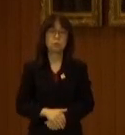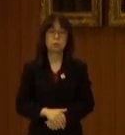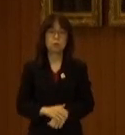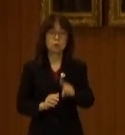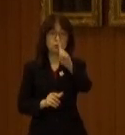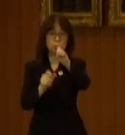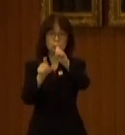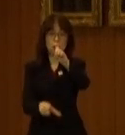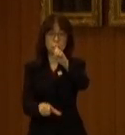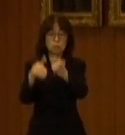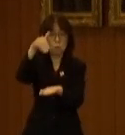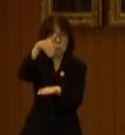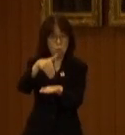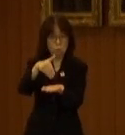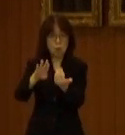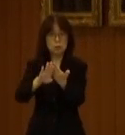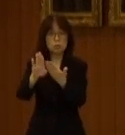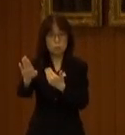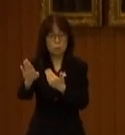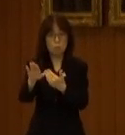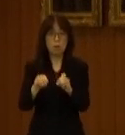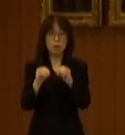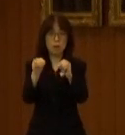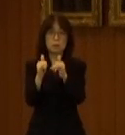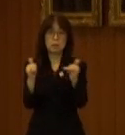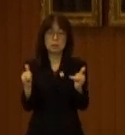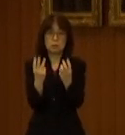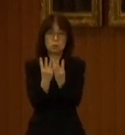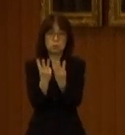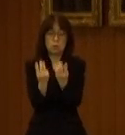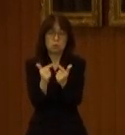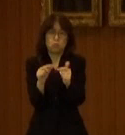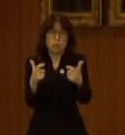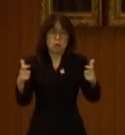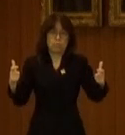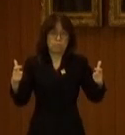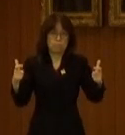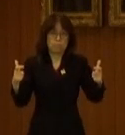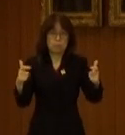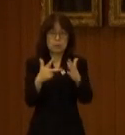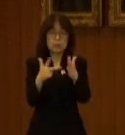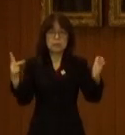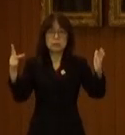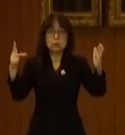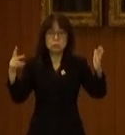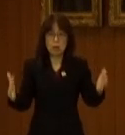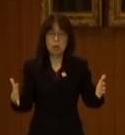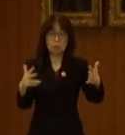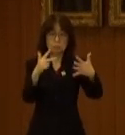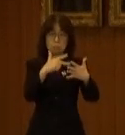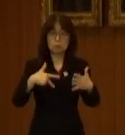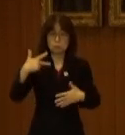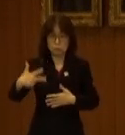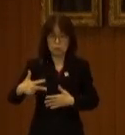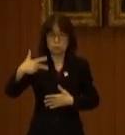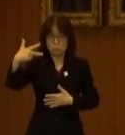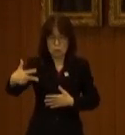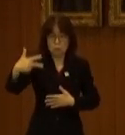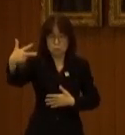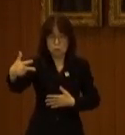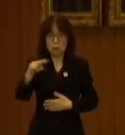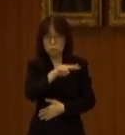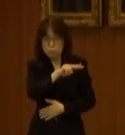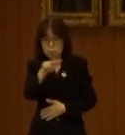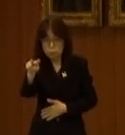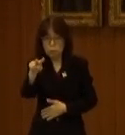10月の後半から感染者数が増加をいたしまして、1週間単位で見ますと今月に入りまし